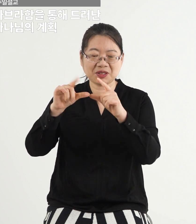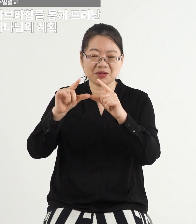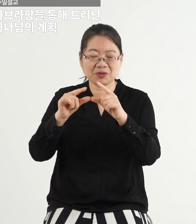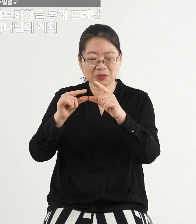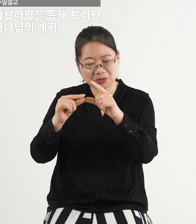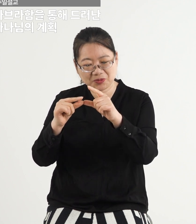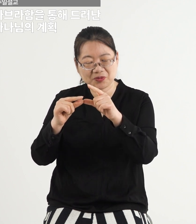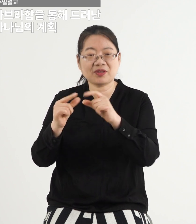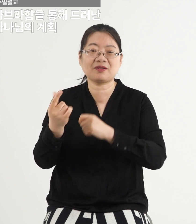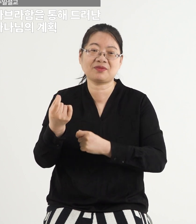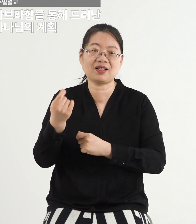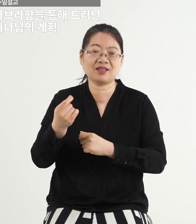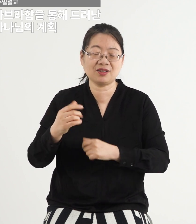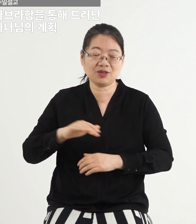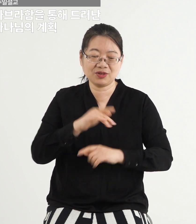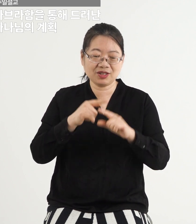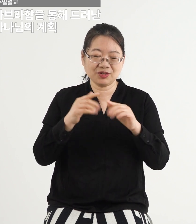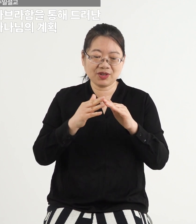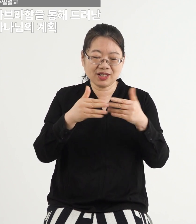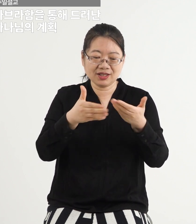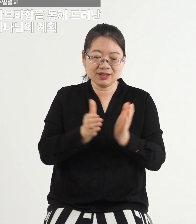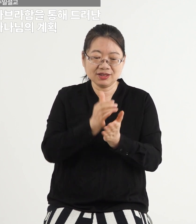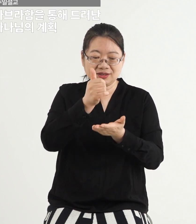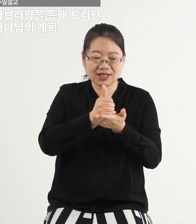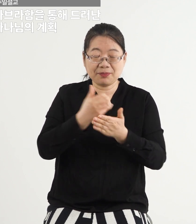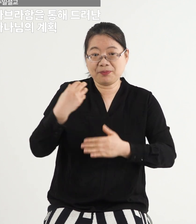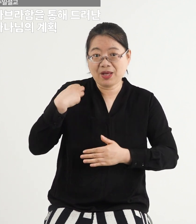우리 교회 진장님들 보세요.